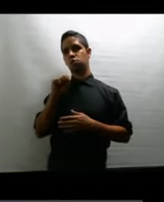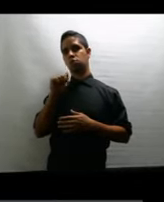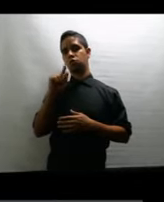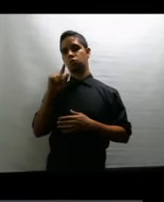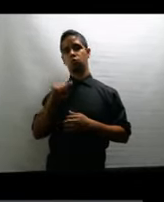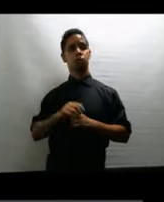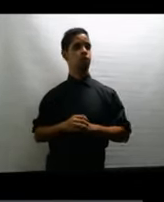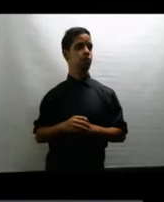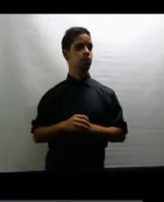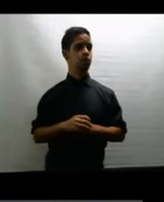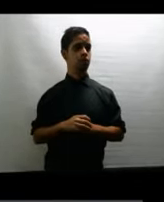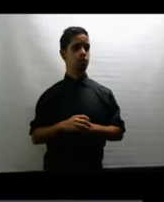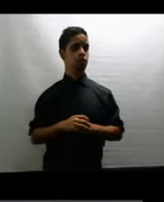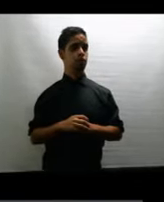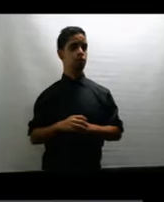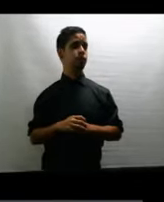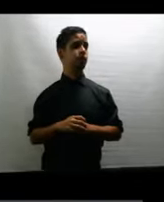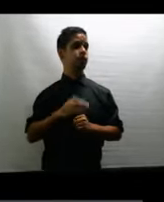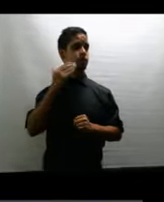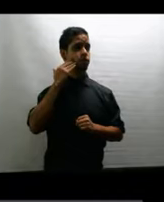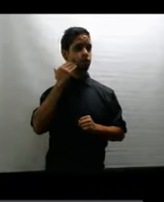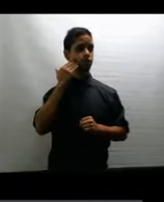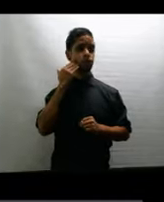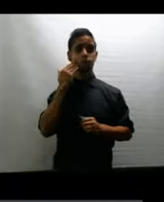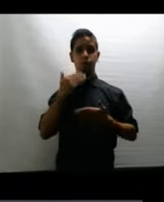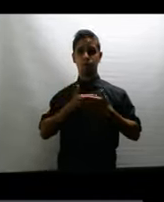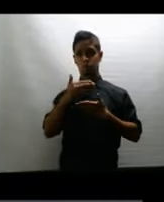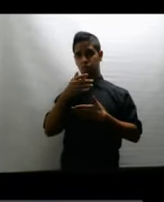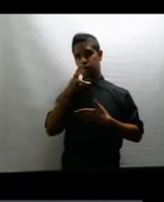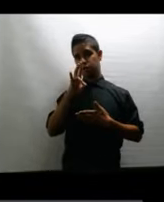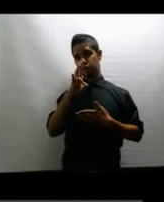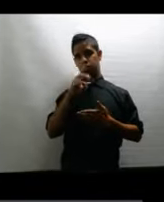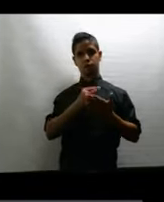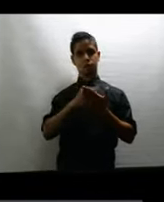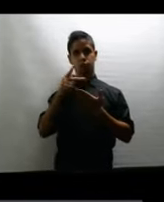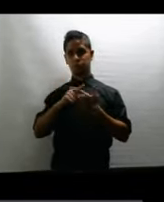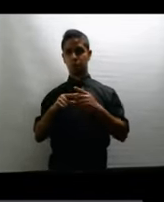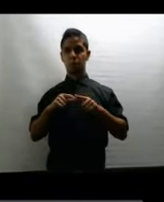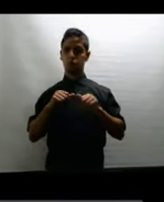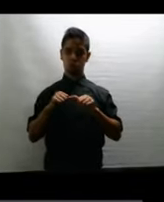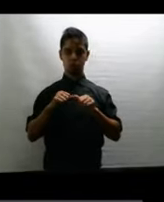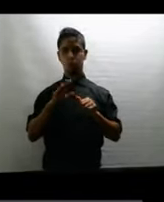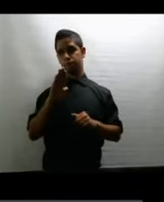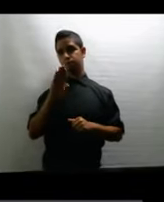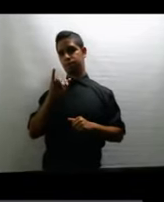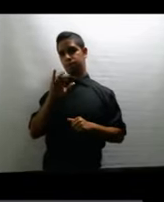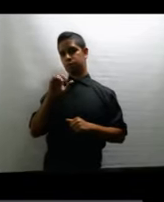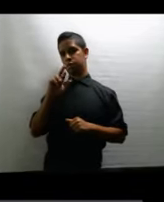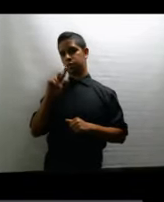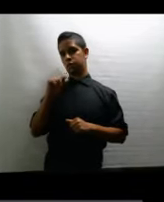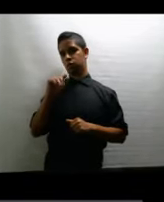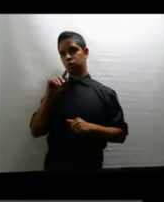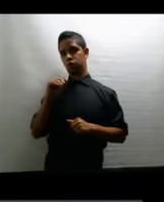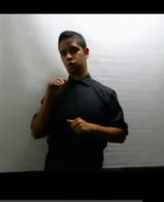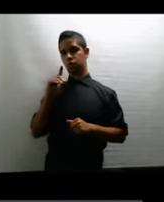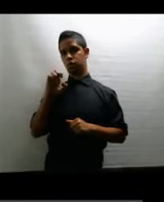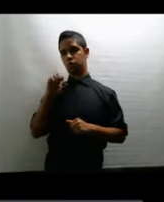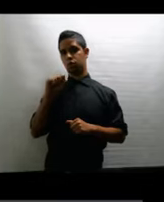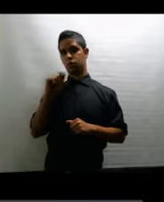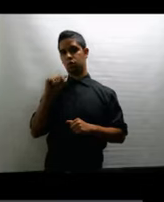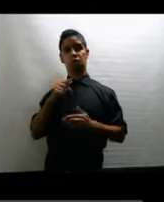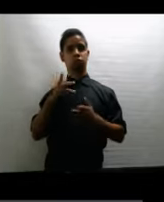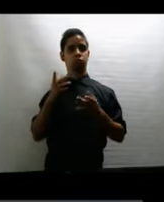como los próximos 7 programas. No, si ya yo estoy acabando. Bien, nosotros hablamos de la cocina, de la jardín, de